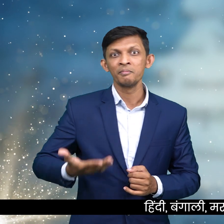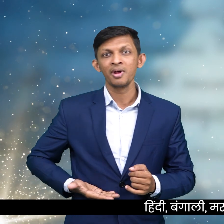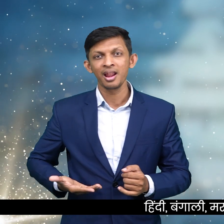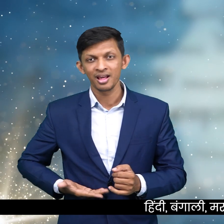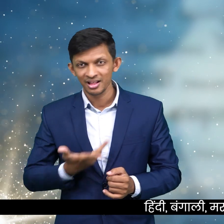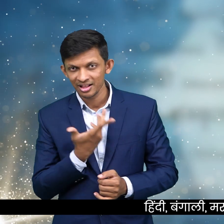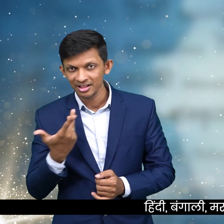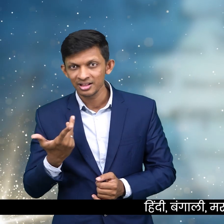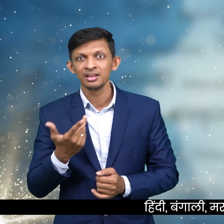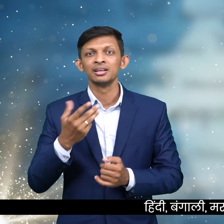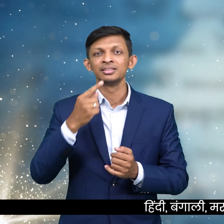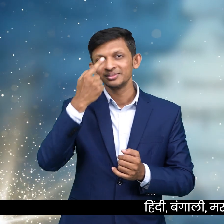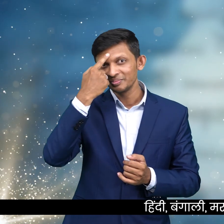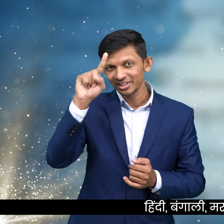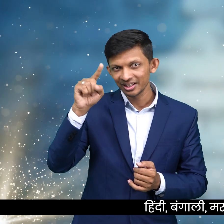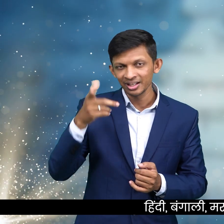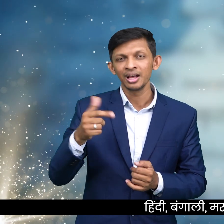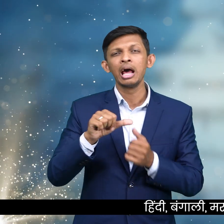आहेत.